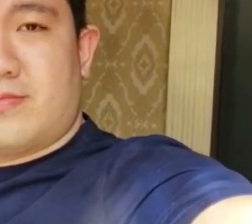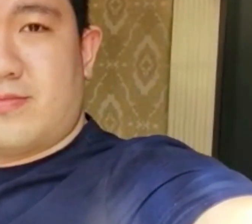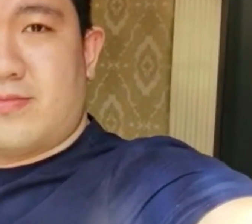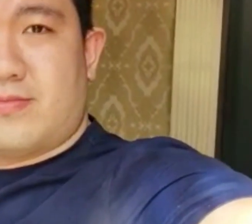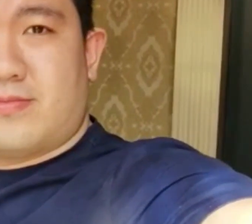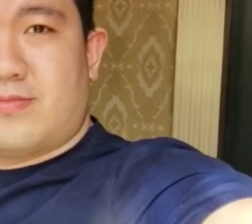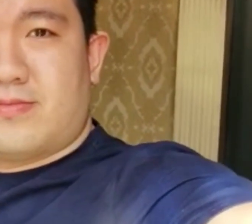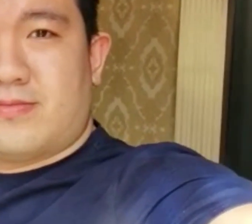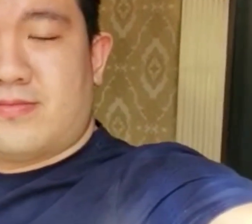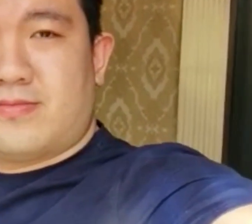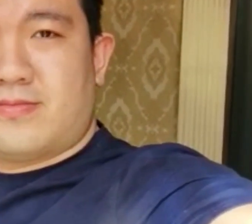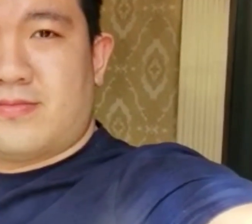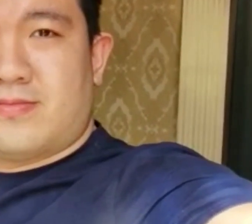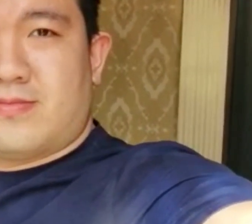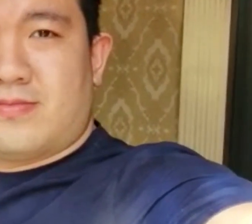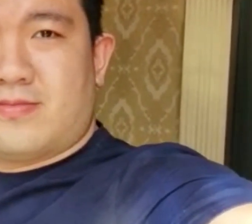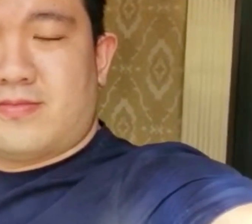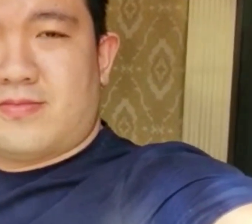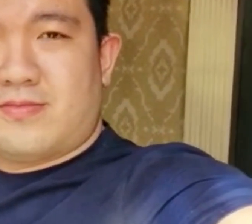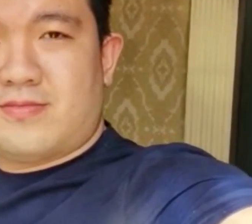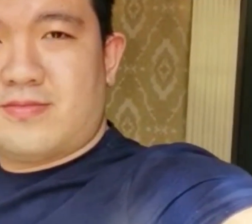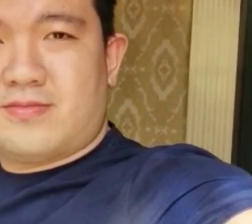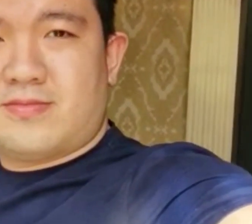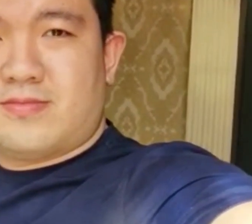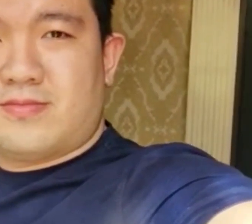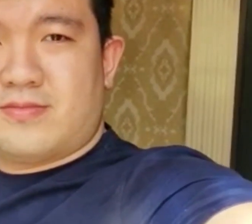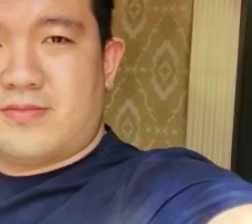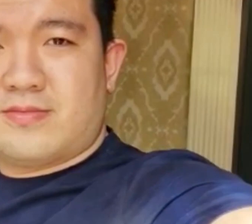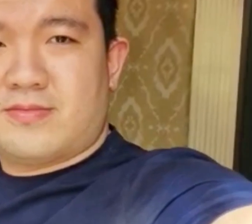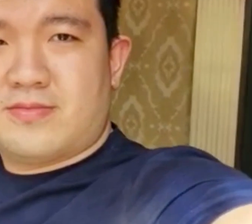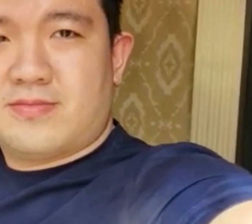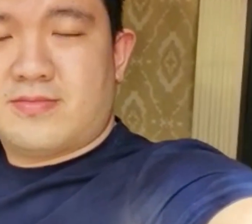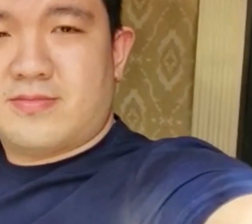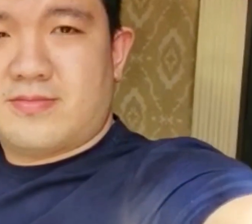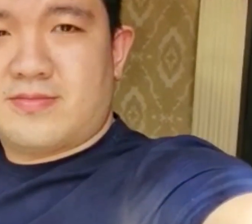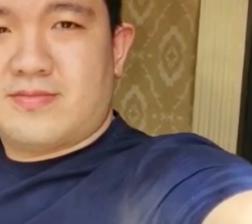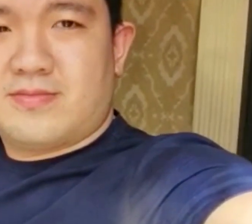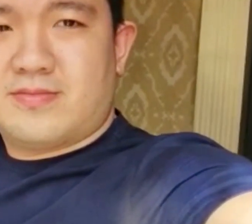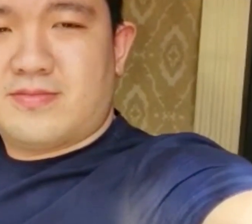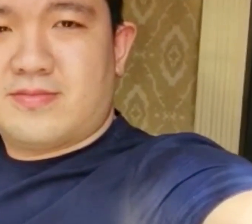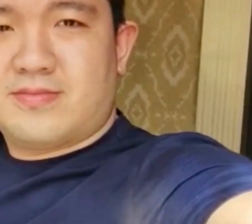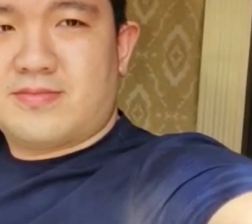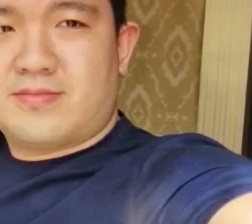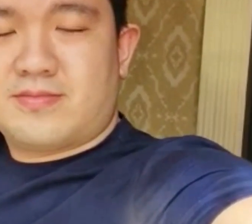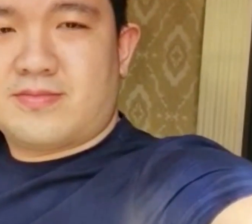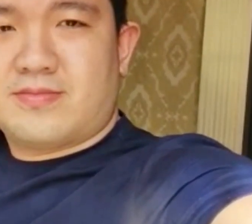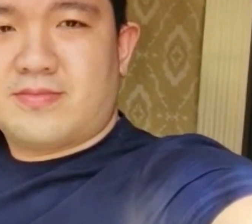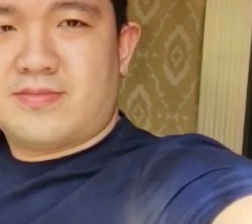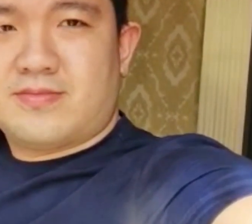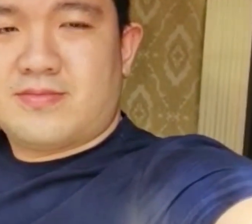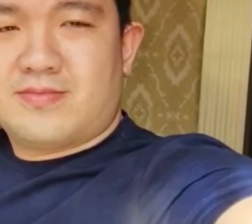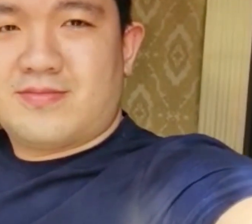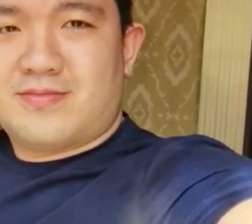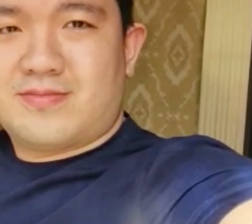Tuhan, karena hidup kami ini adalah pemberian dari Tuhan. Jadi, apapun yang kami lakukan, kami ingin memberikan kemuliaan itu kembali